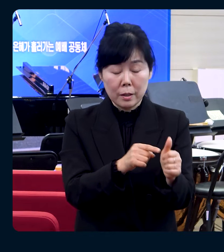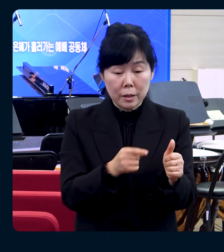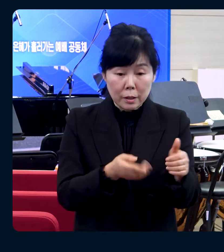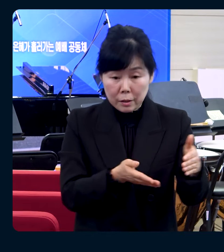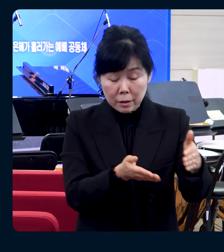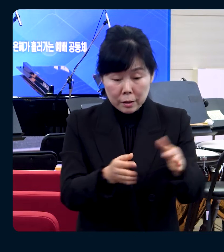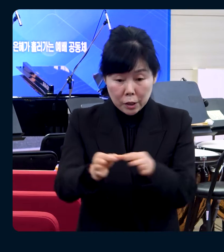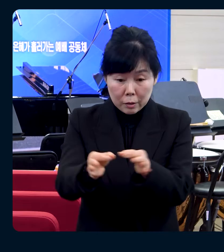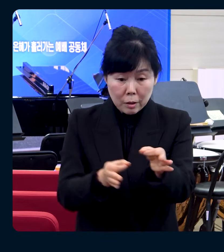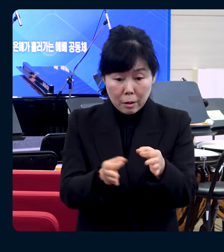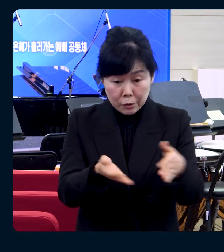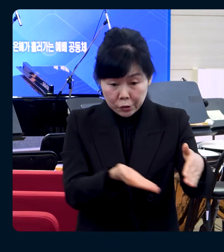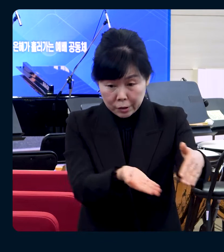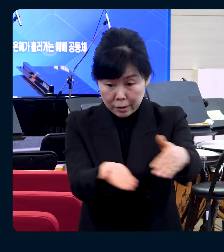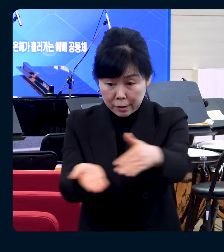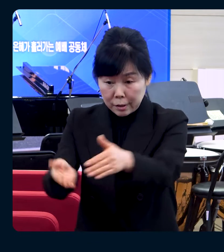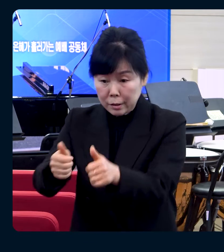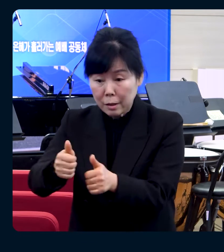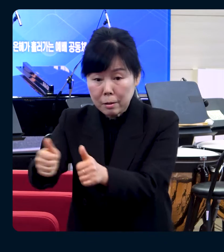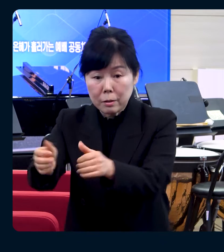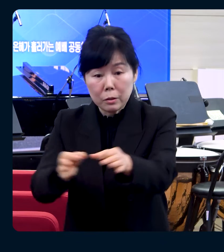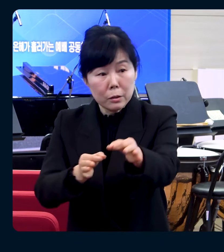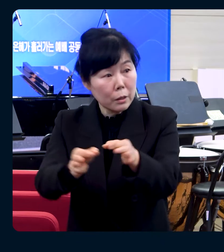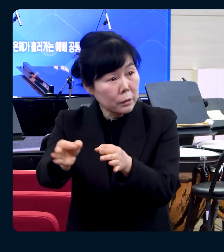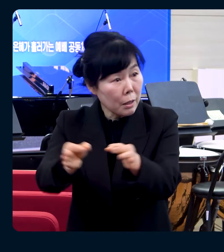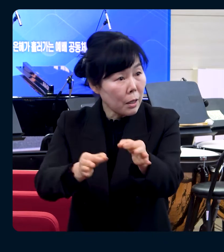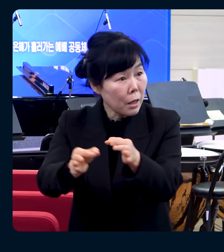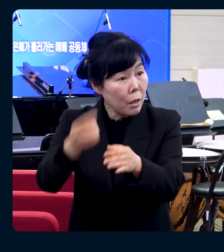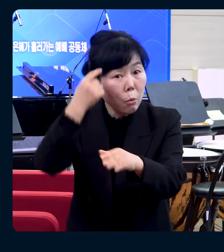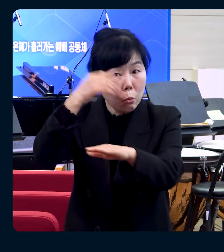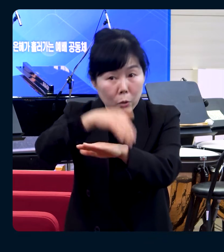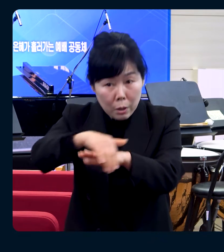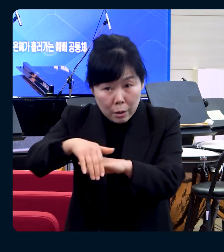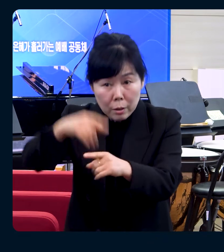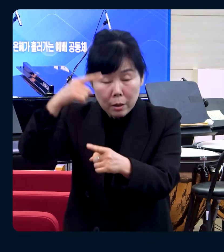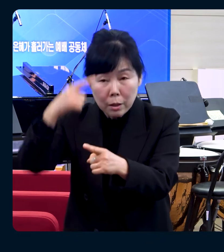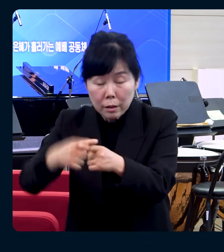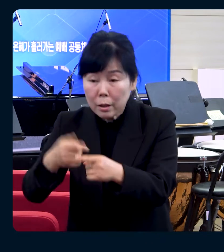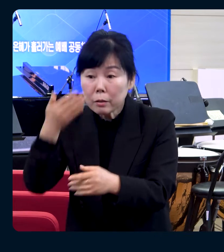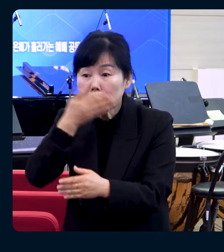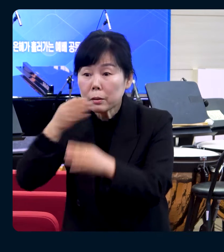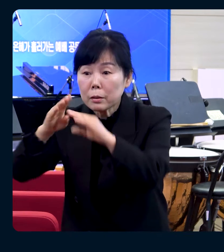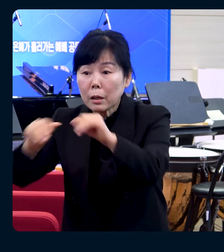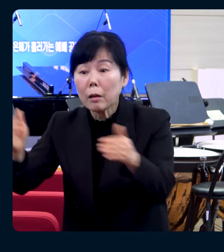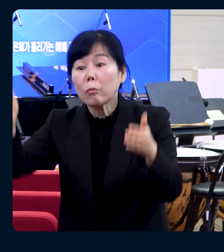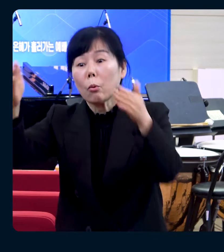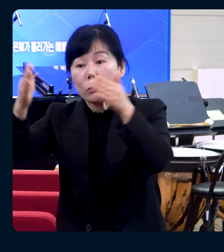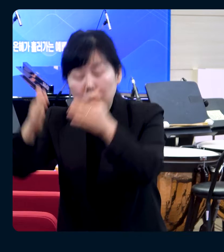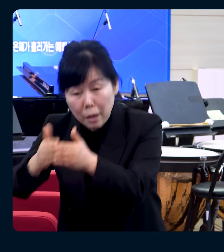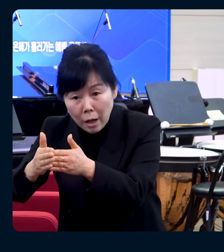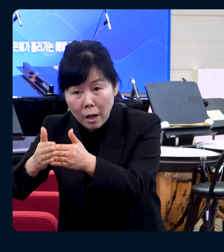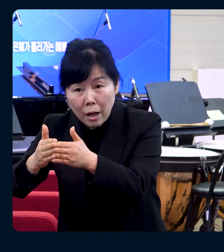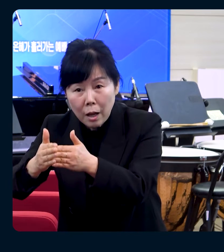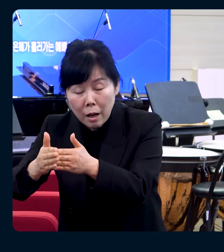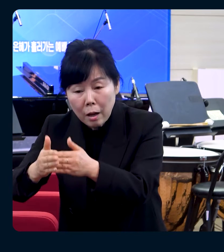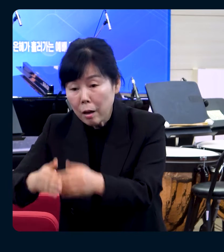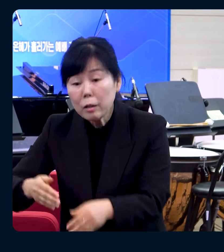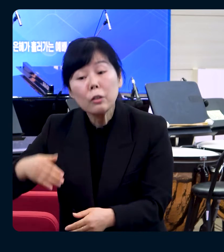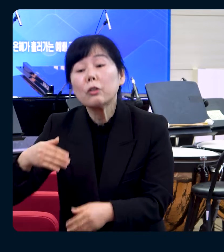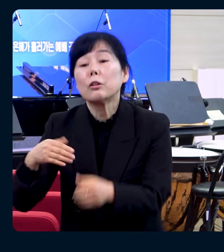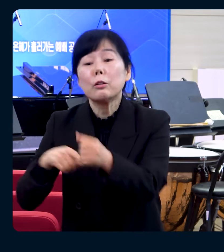길을 따라서 장사를 하러 왔다가 가나안에 와서 무슨 이유 때문인지 모르지만 우리는 알죠. 그